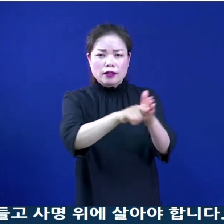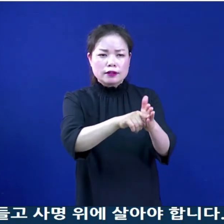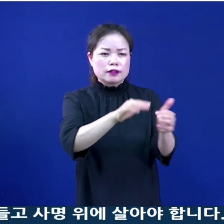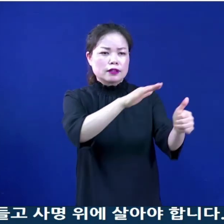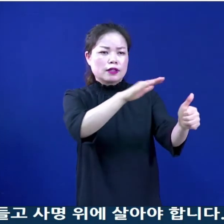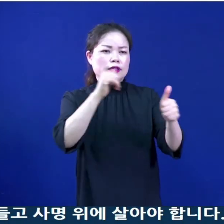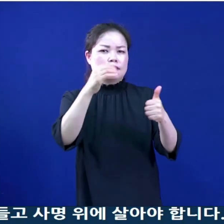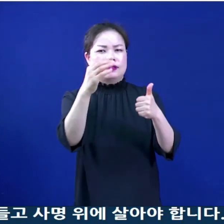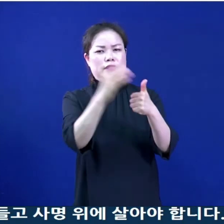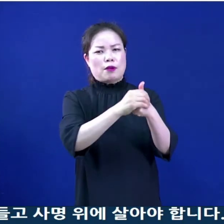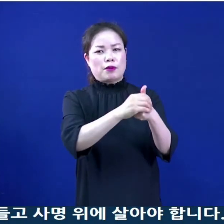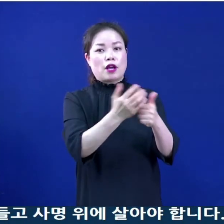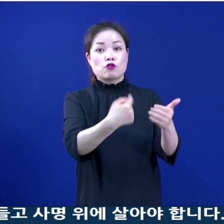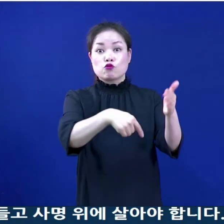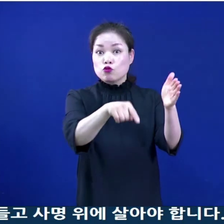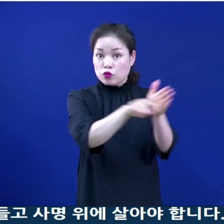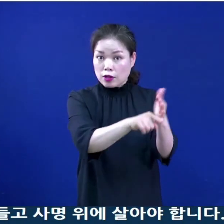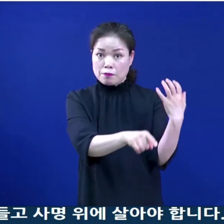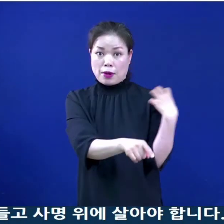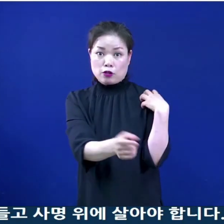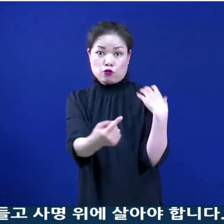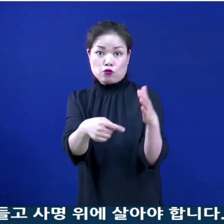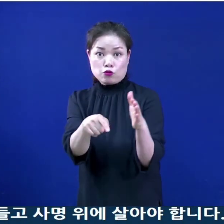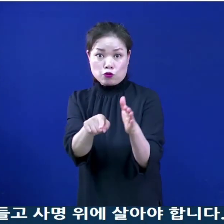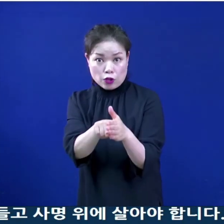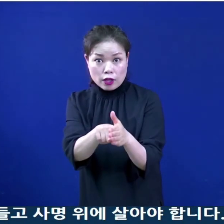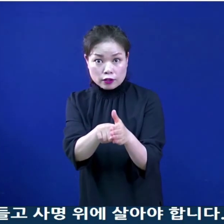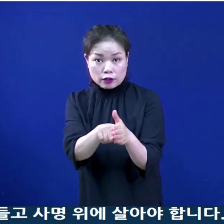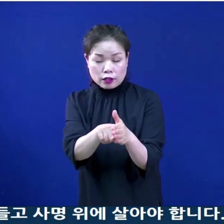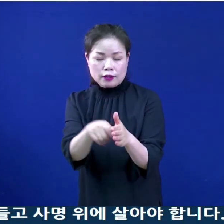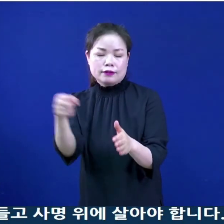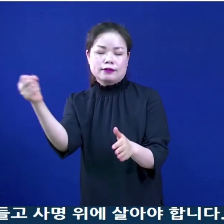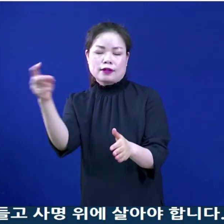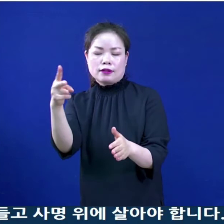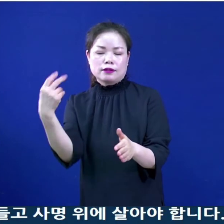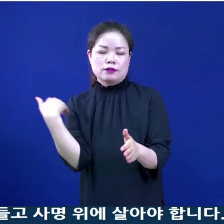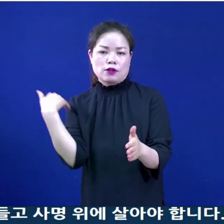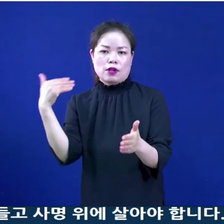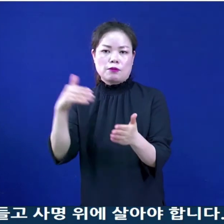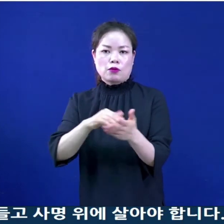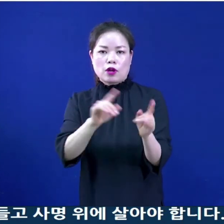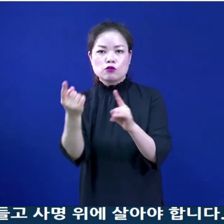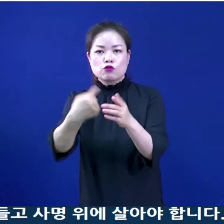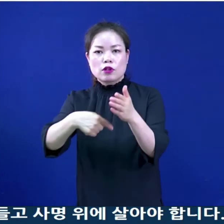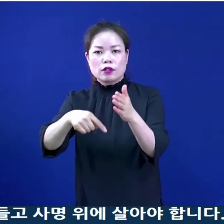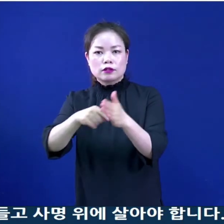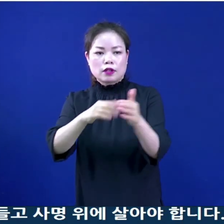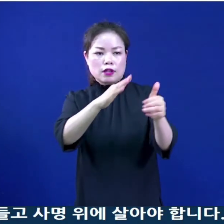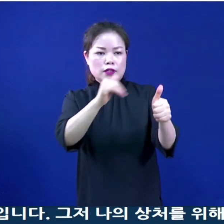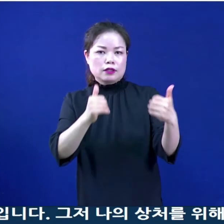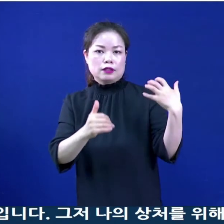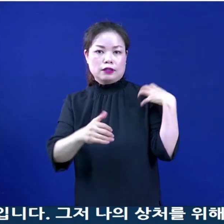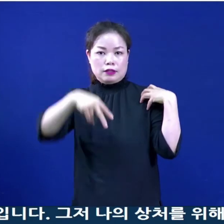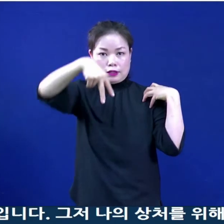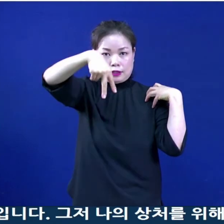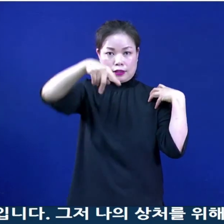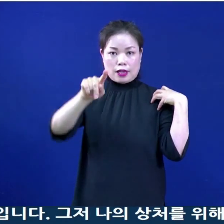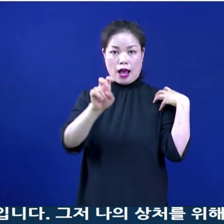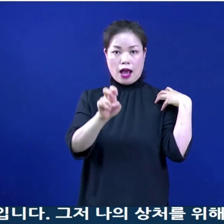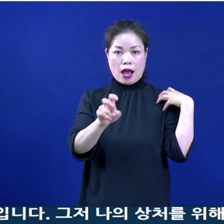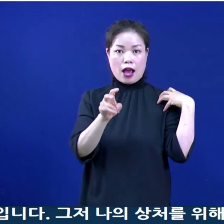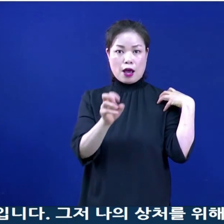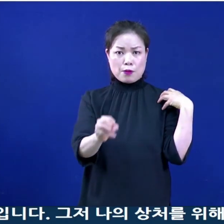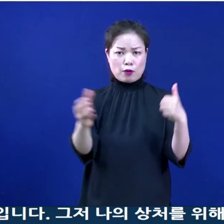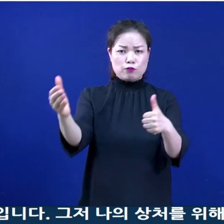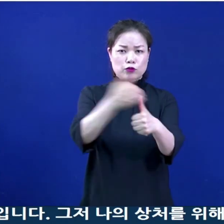주신 겁니다. 우리가 회복이 일어나려면 다시 사명을 붙들어야 됩니다. 사랑하는 여러분, 다시